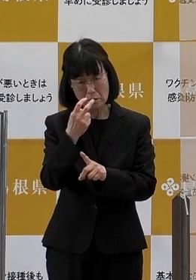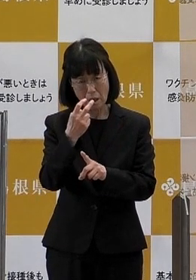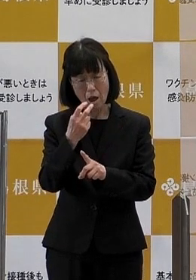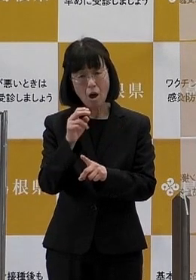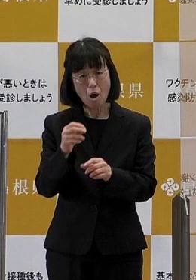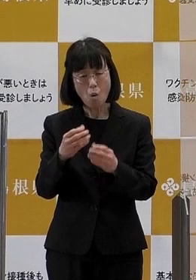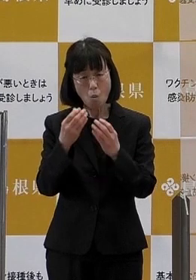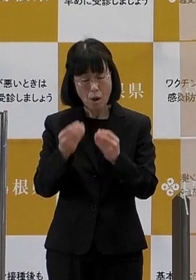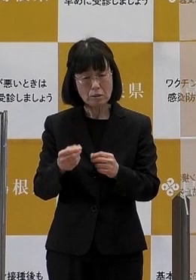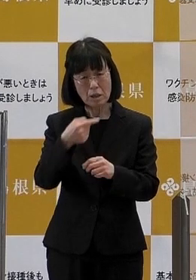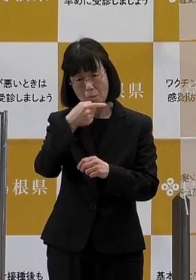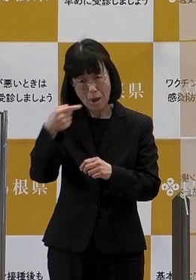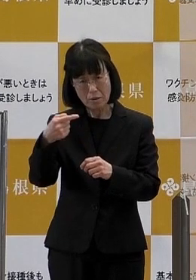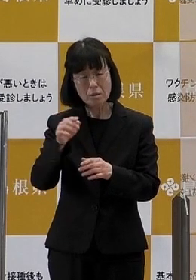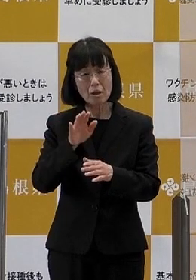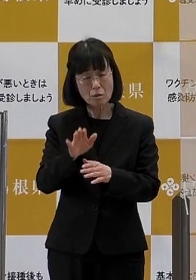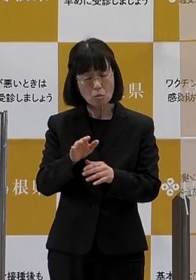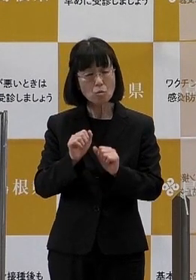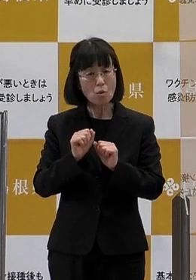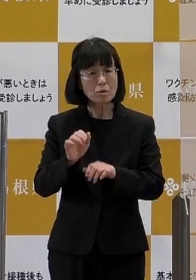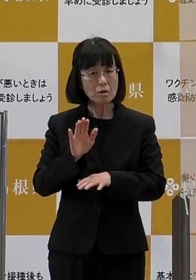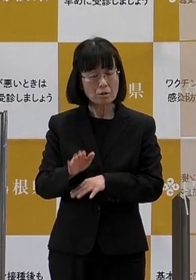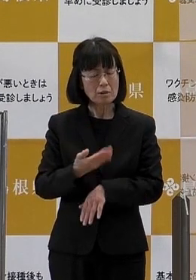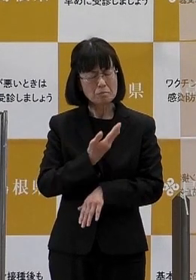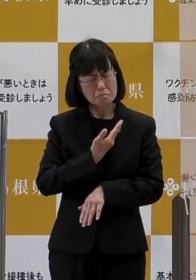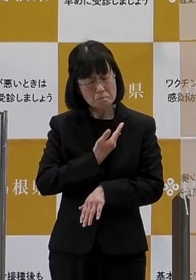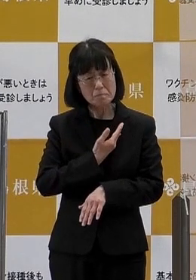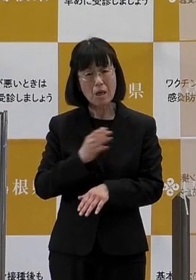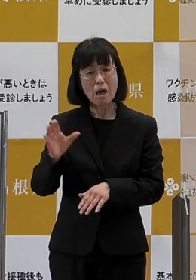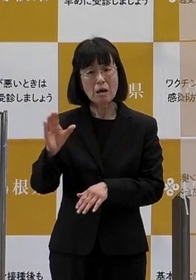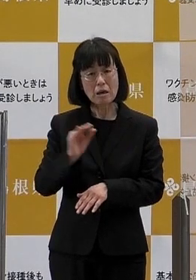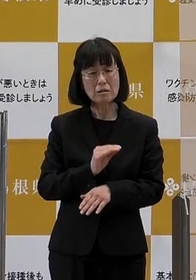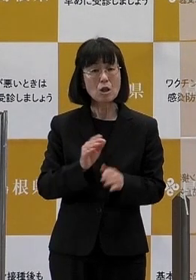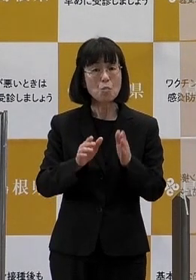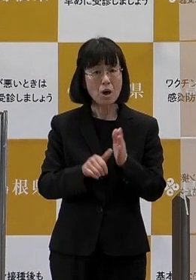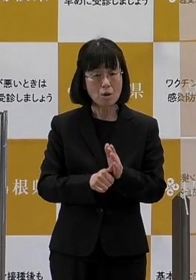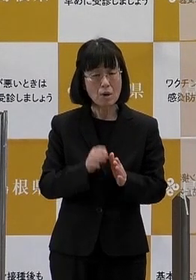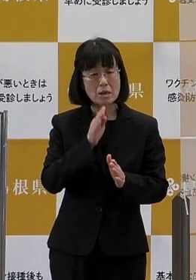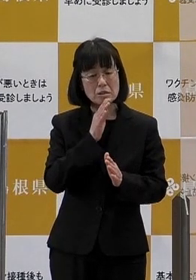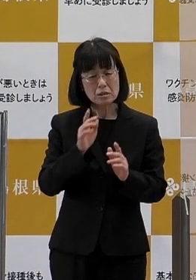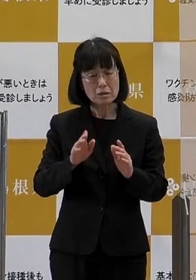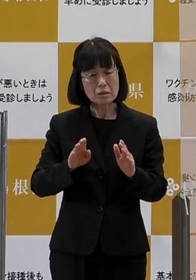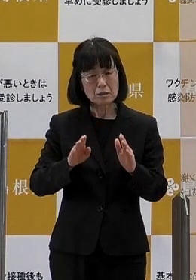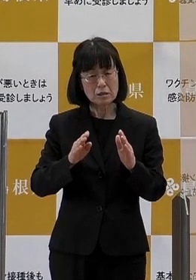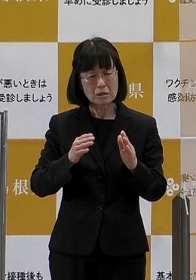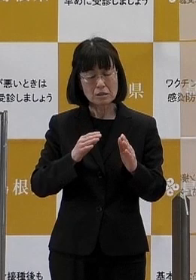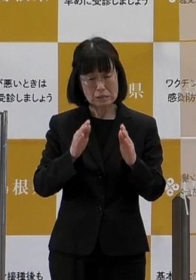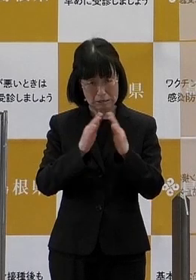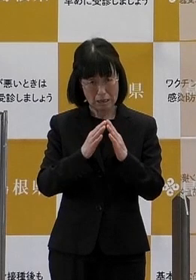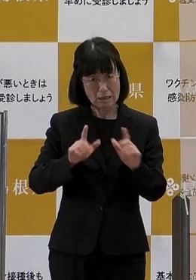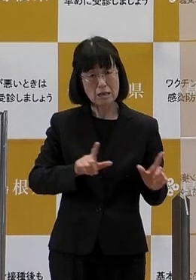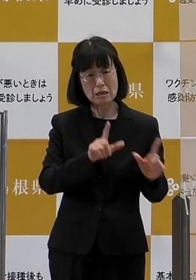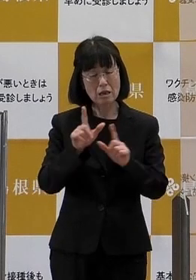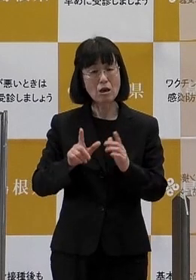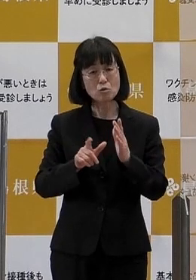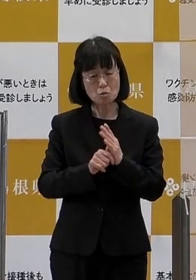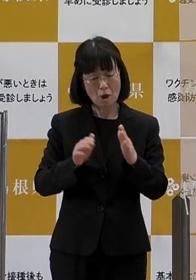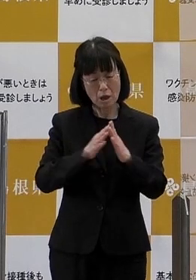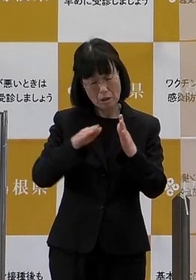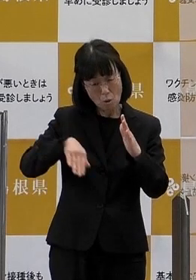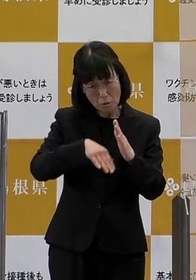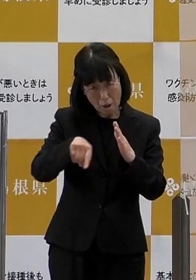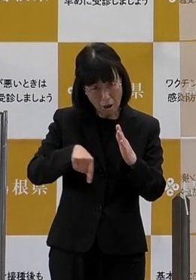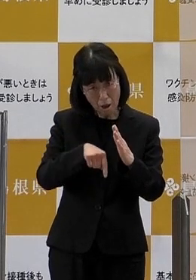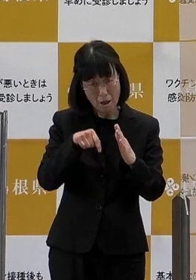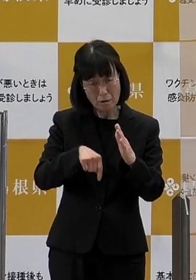。やむを得ない理由で帰省された方が実家等で生活を共にされる場合には家庭でできる